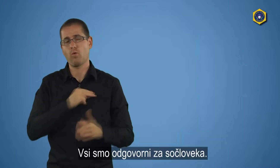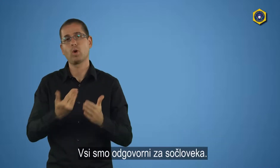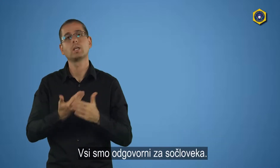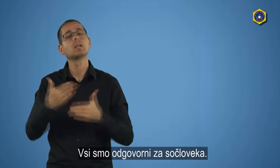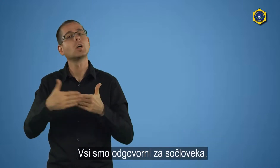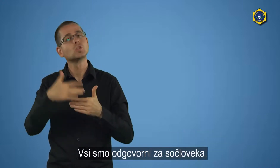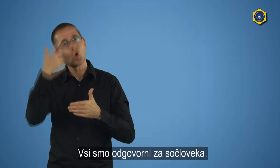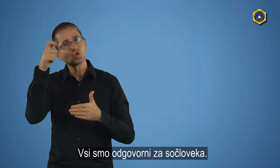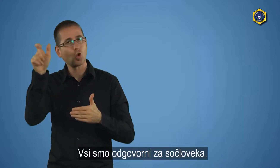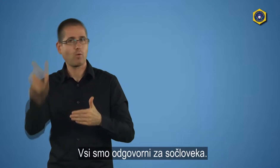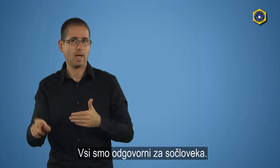za sočloveka.